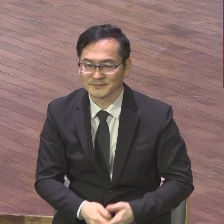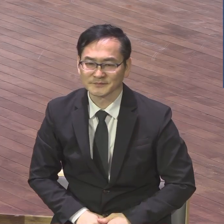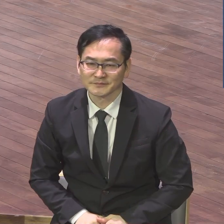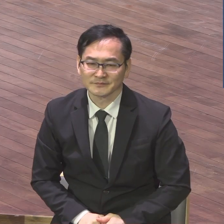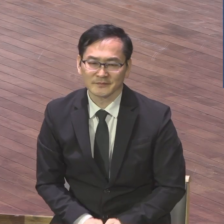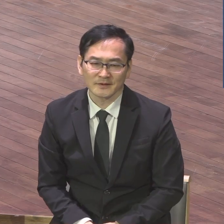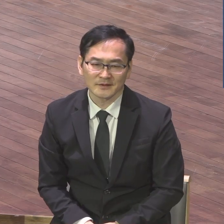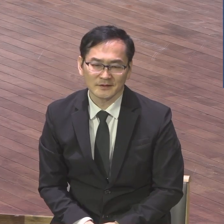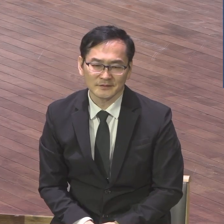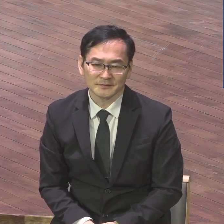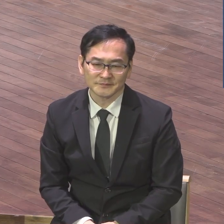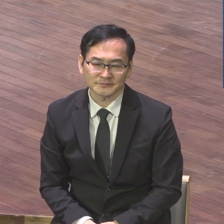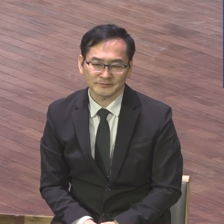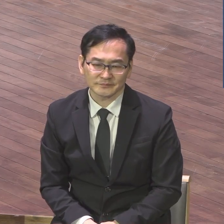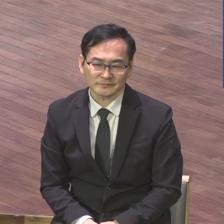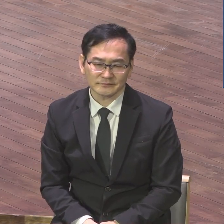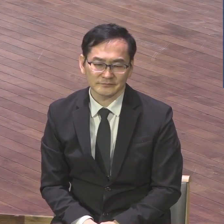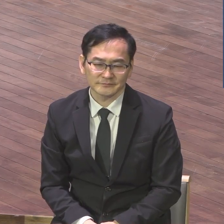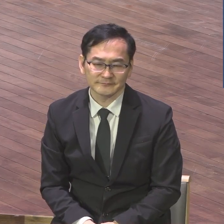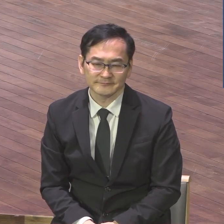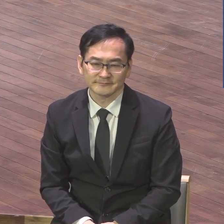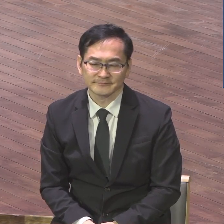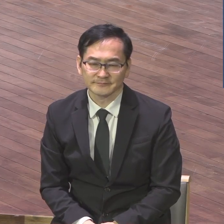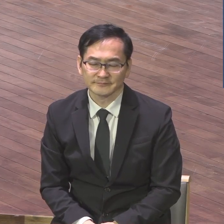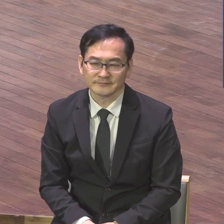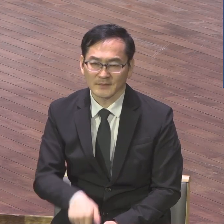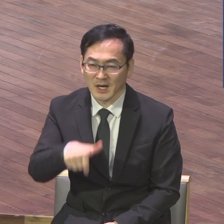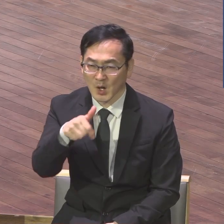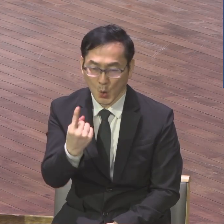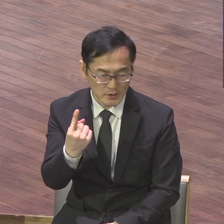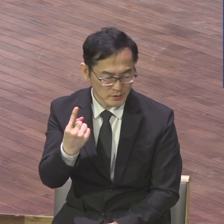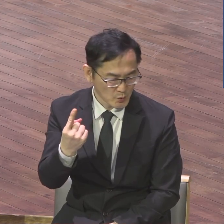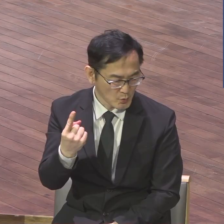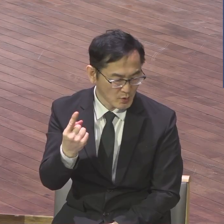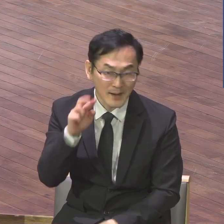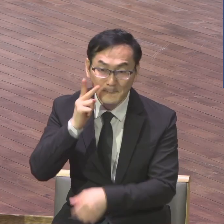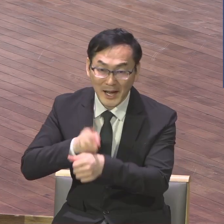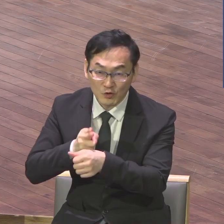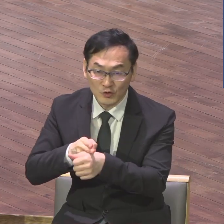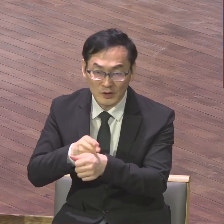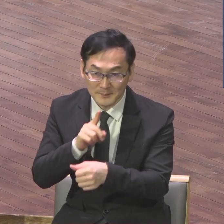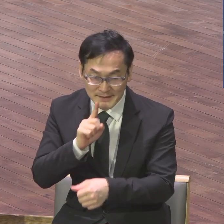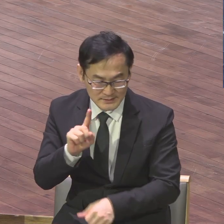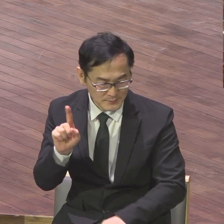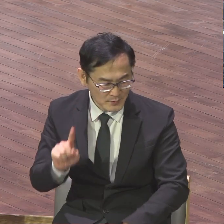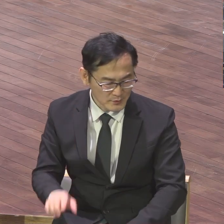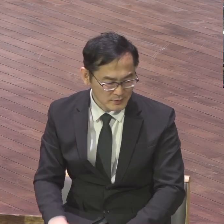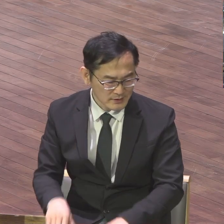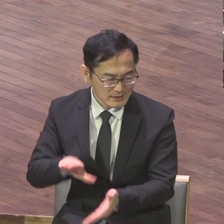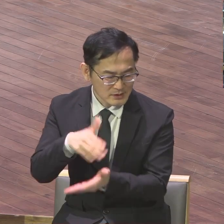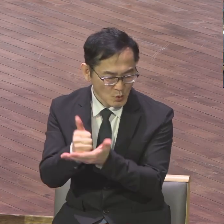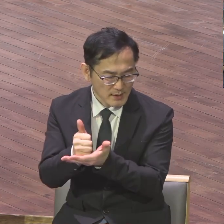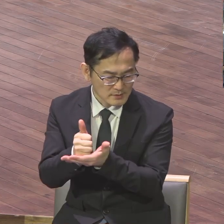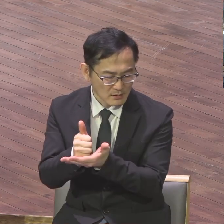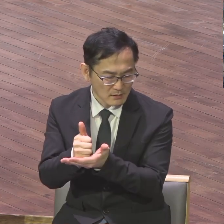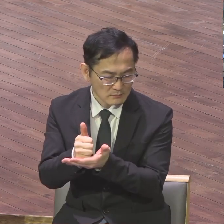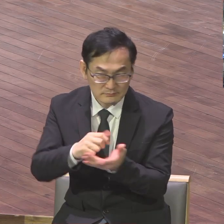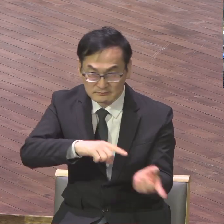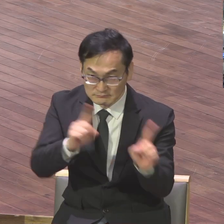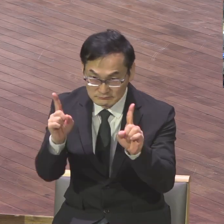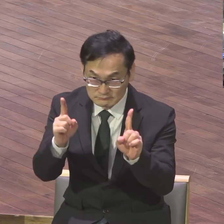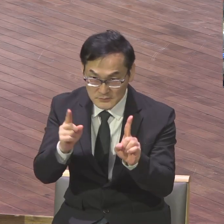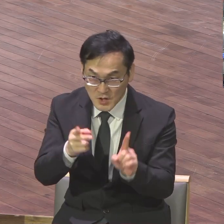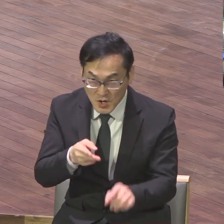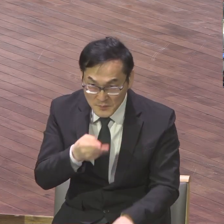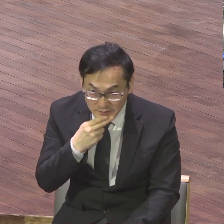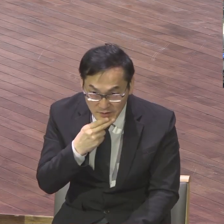그래서 바울은 고린도전서 15장 14절에 이런 고백을 합니다. 그리스도께서 다시 살아나지 못하셨다면